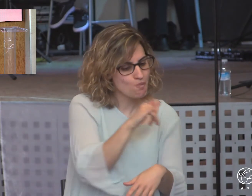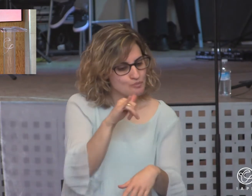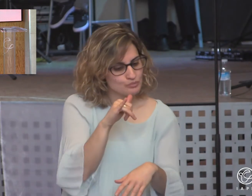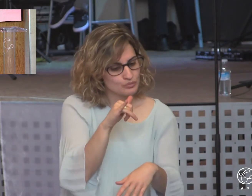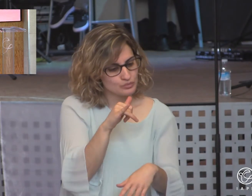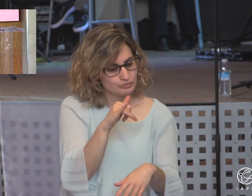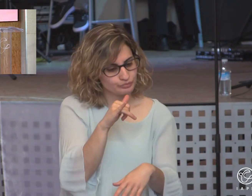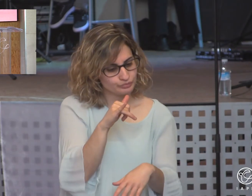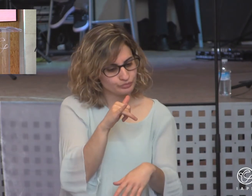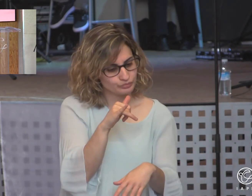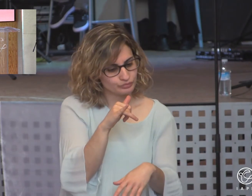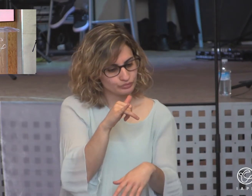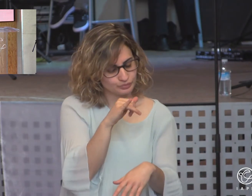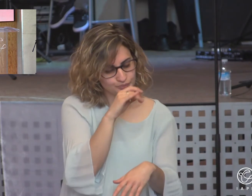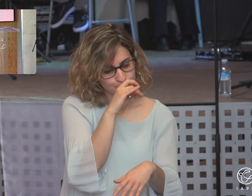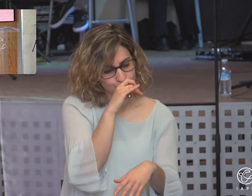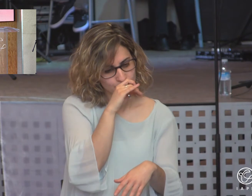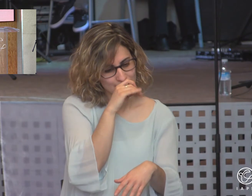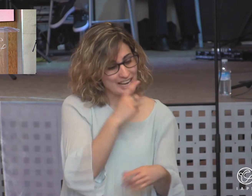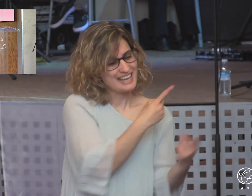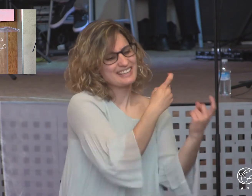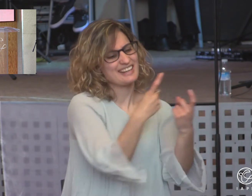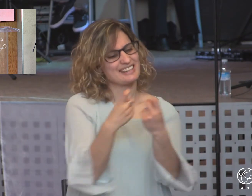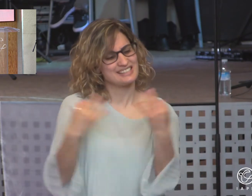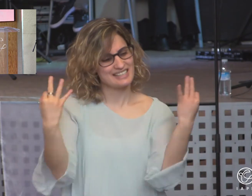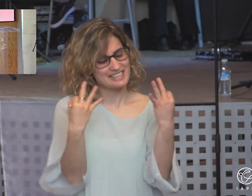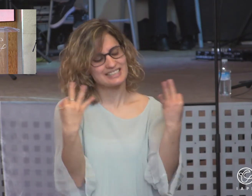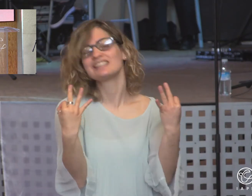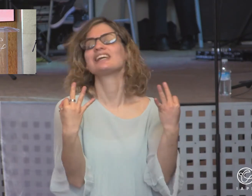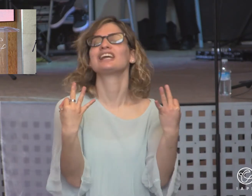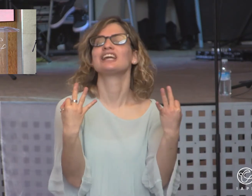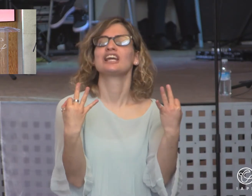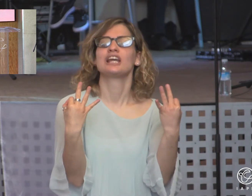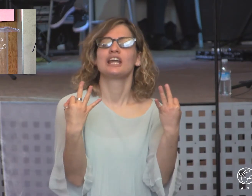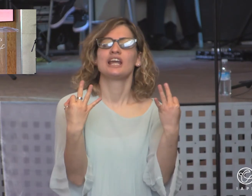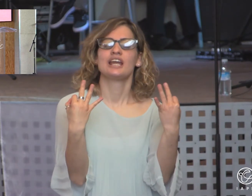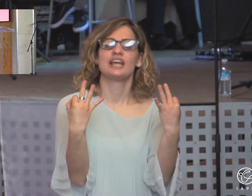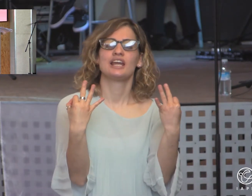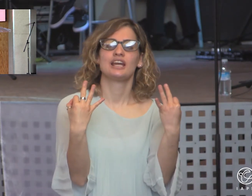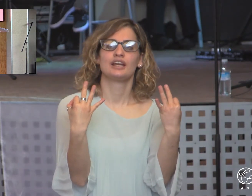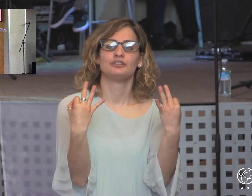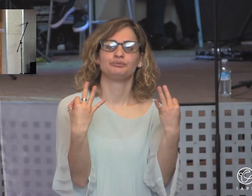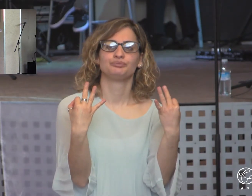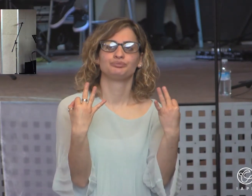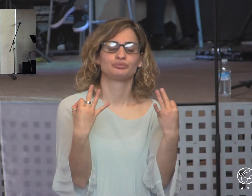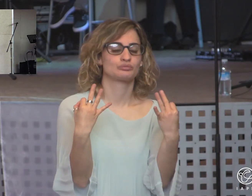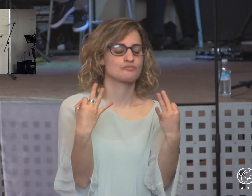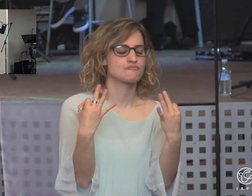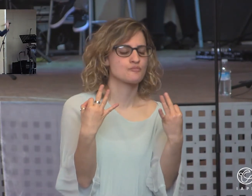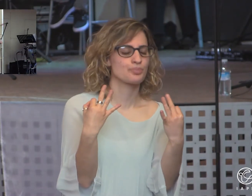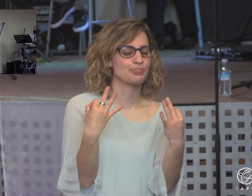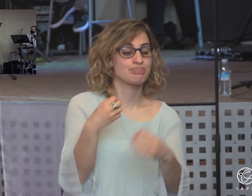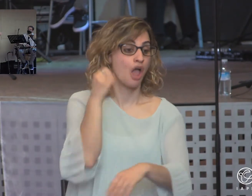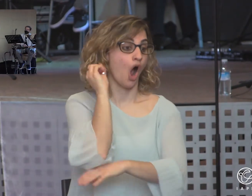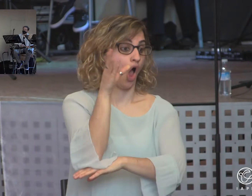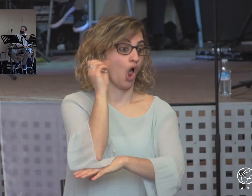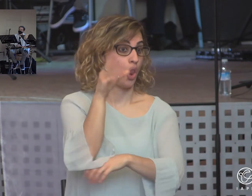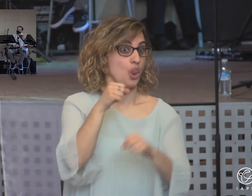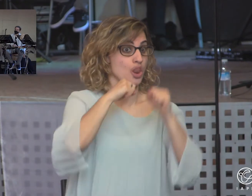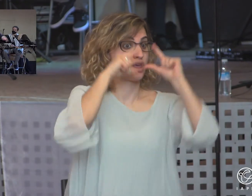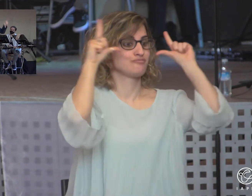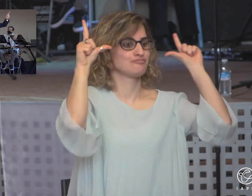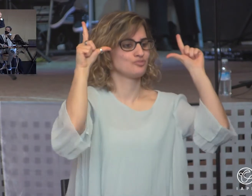celebración, esta es tu santa cena, este es el culto de resurrección, pero mañana también lo es, y pasado